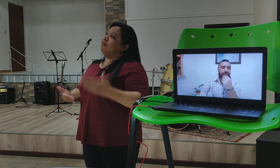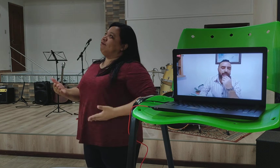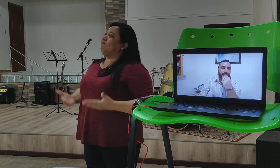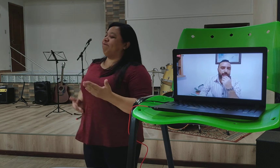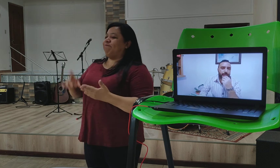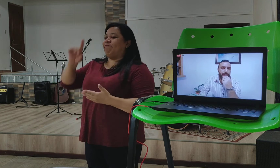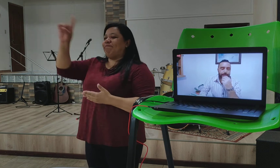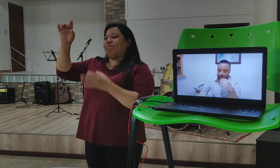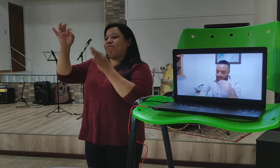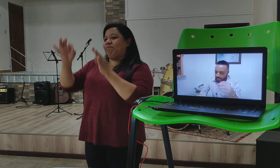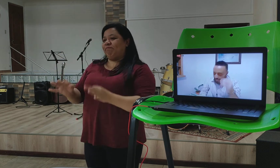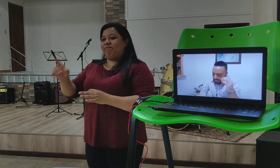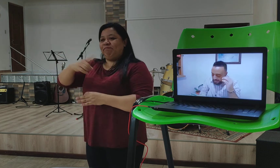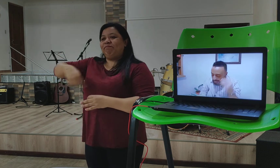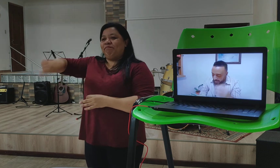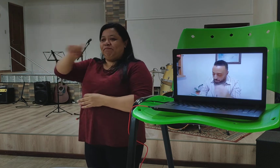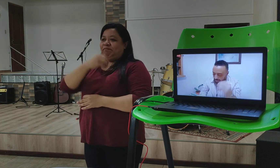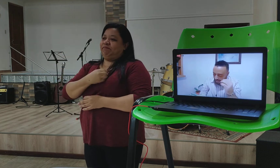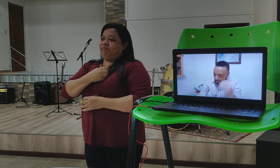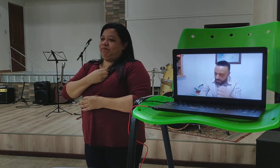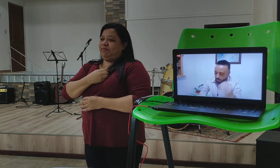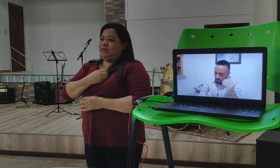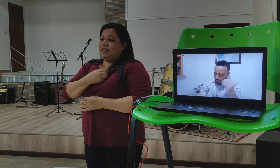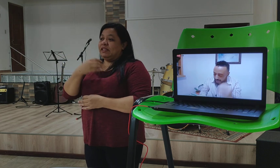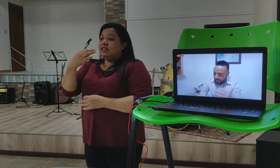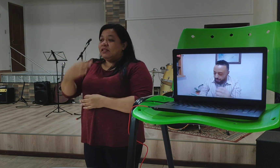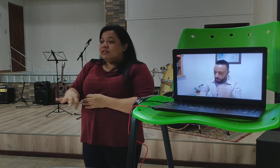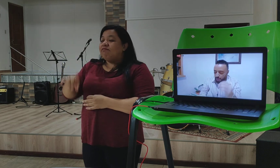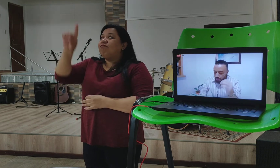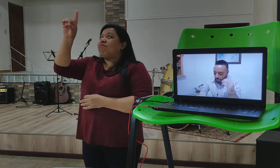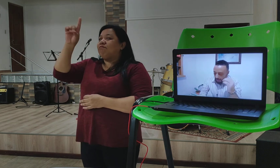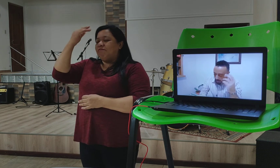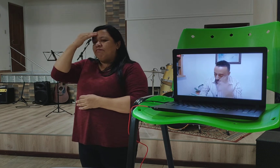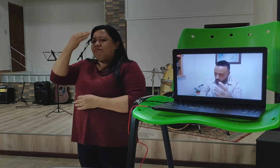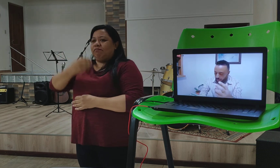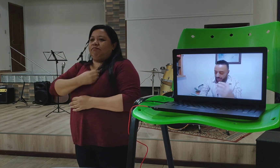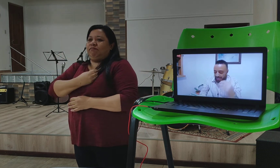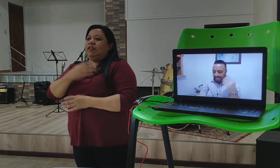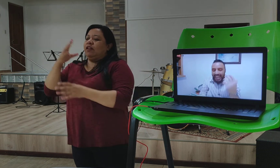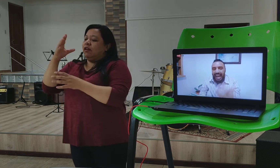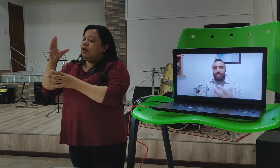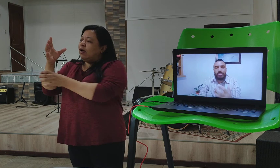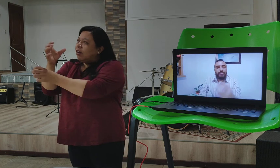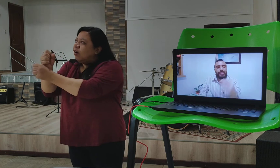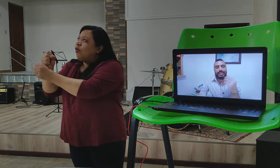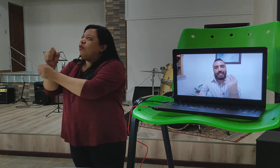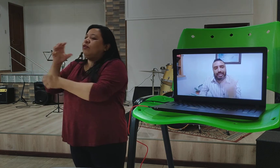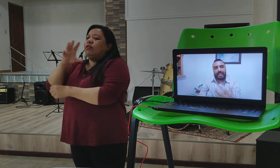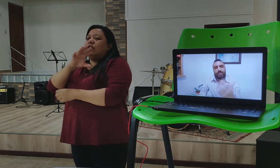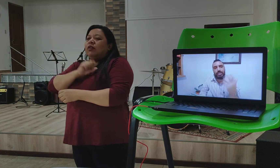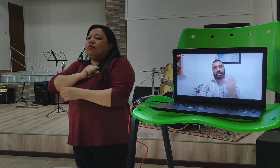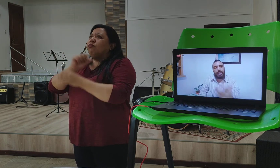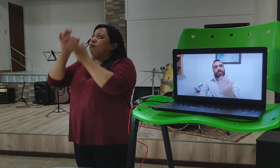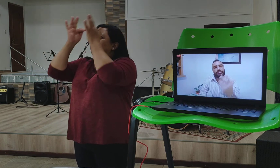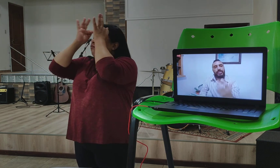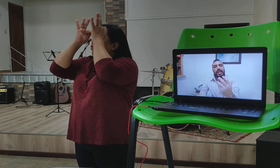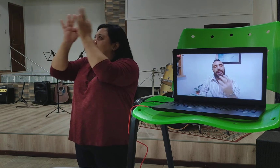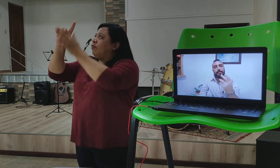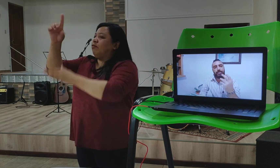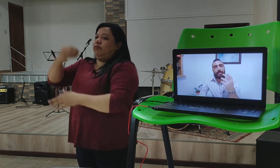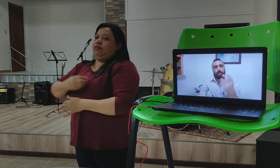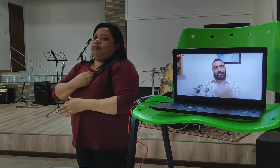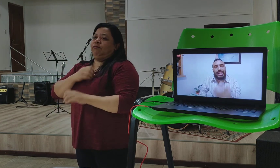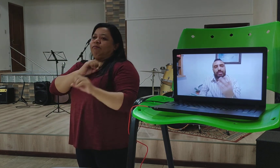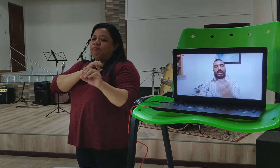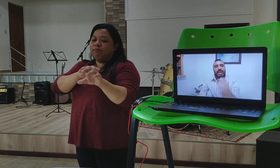vivo e verdadeiro. É certo que Davi confiava no amor leal e verdadeiro que Deus